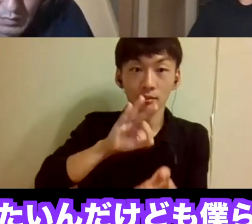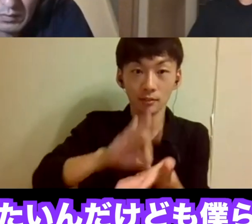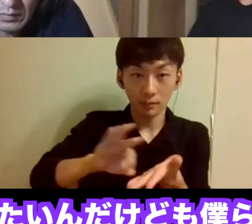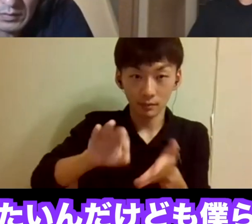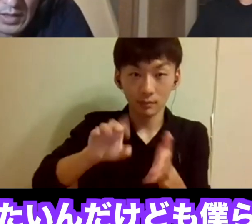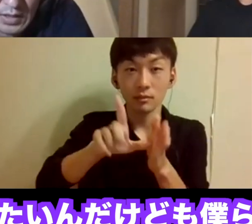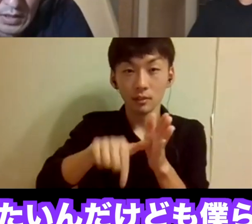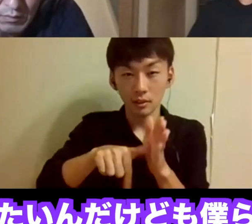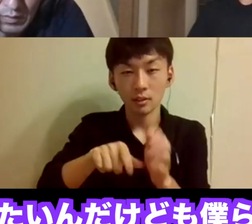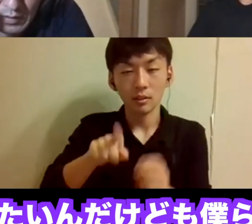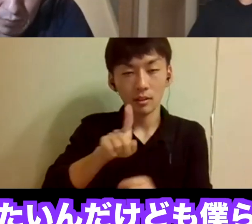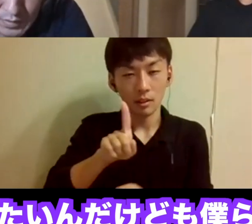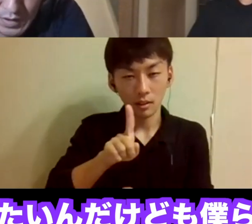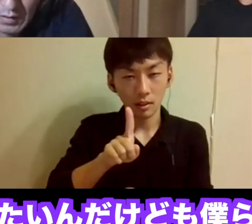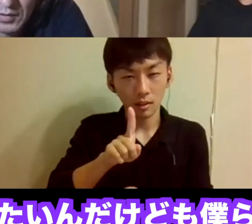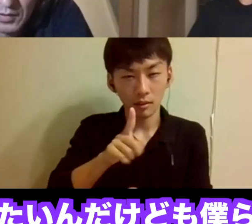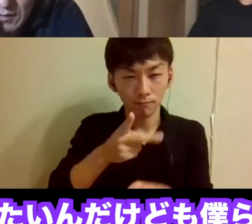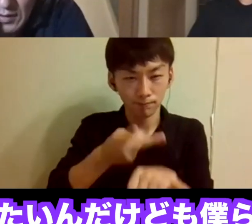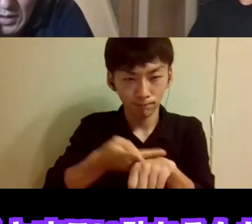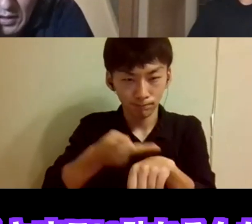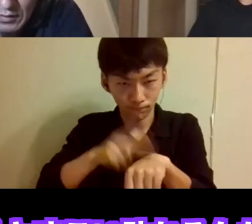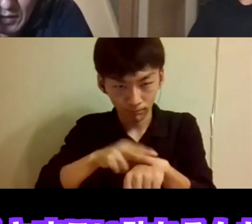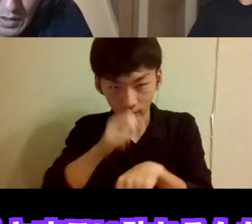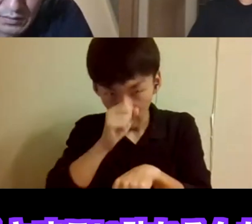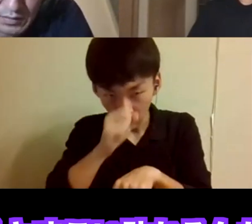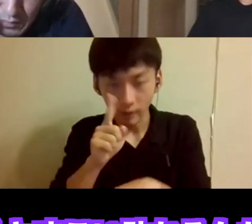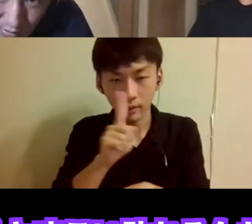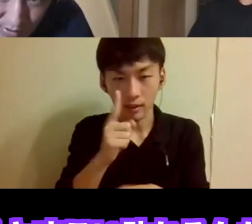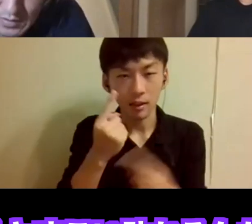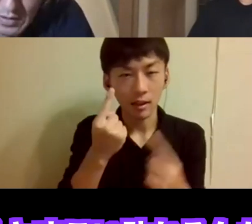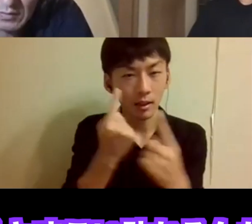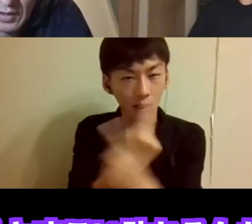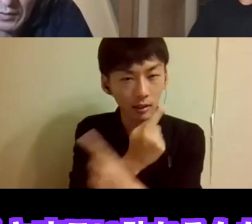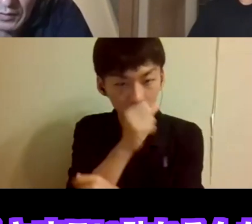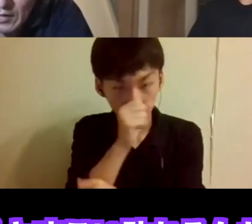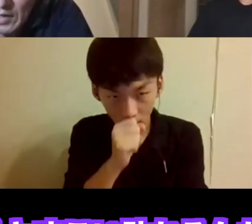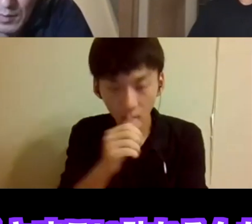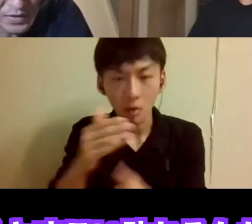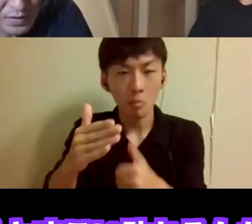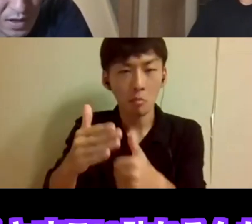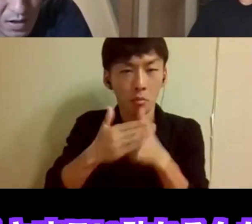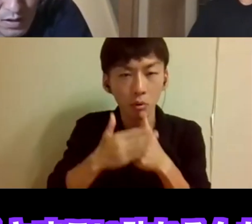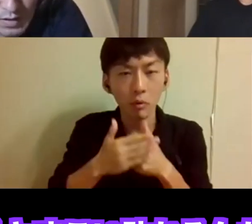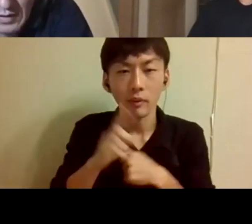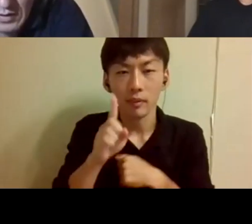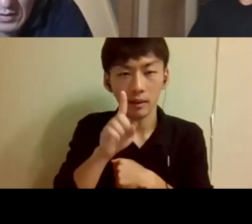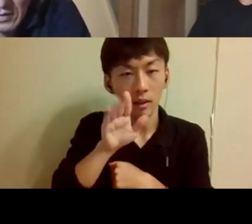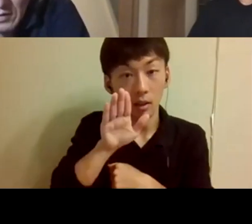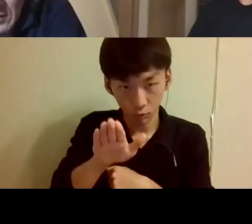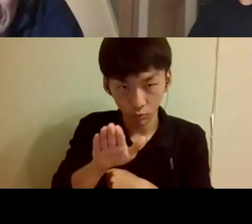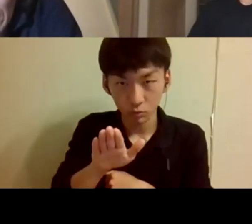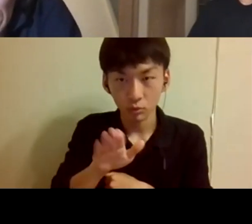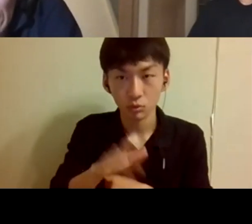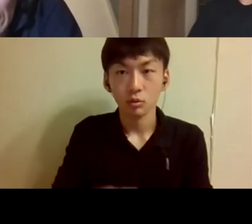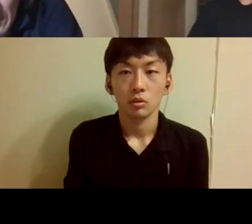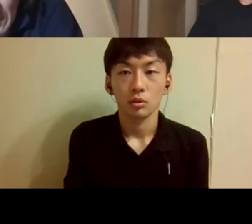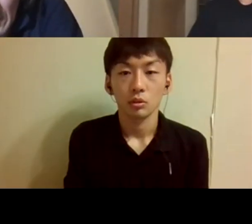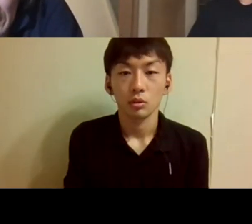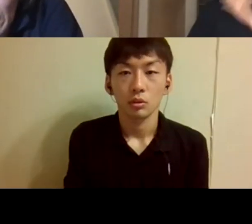なんかこう気をつけて欲しいみたいなそれがあるとすごい助かるんだけどっていうのはありますかあるのね